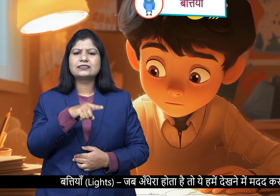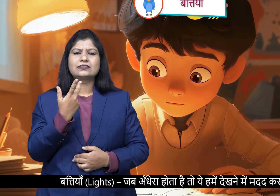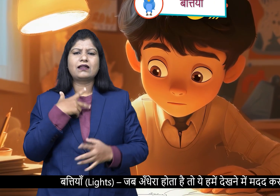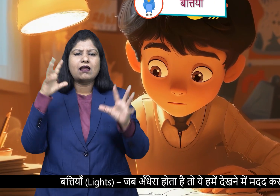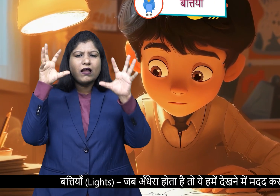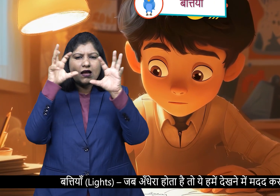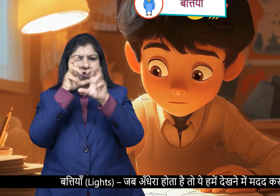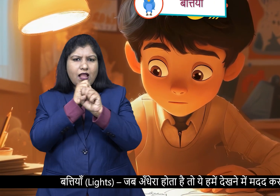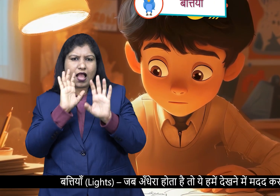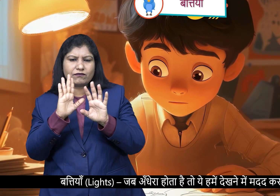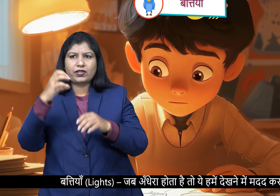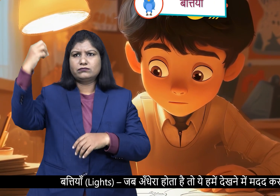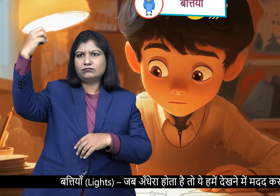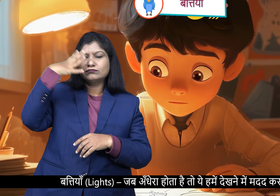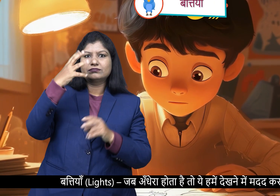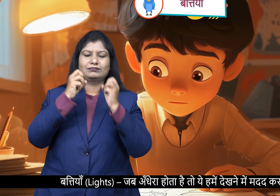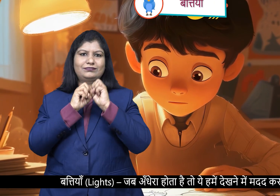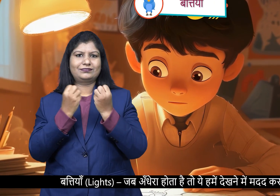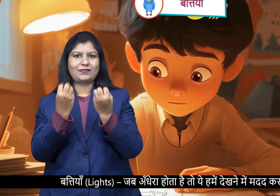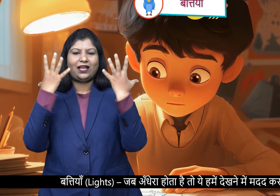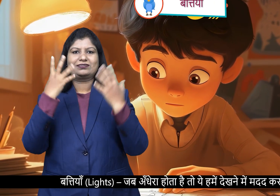ये हमें देखने में मदद करती है।